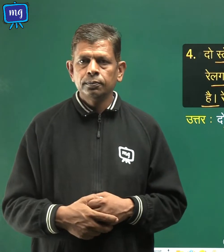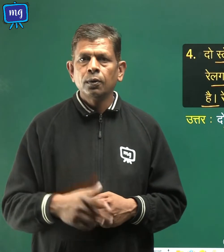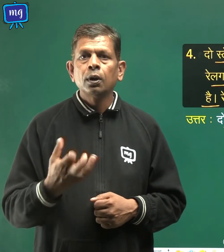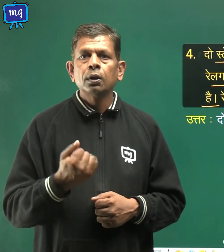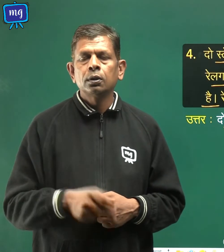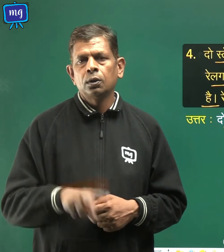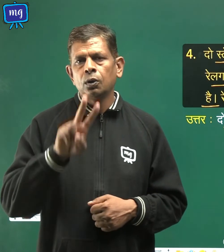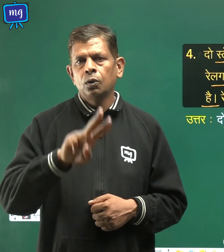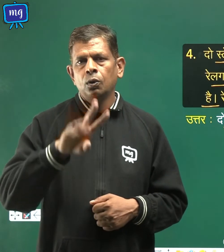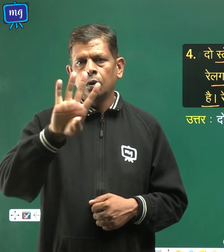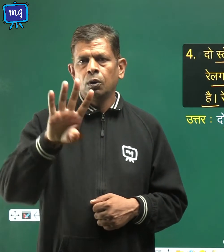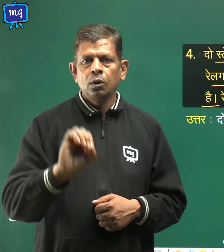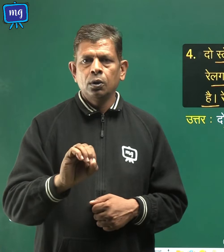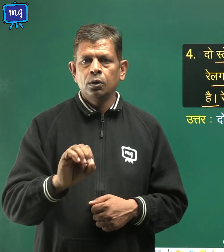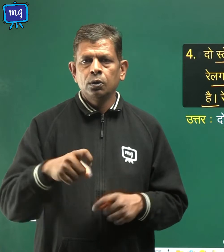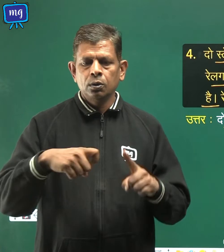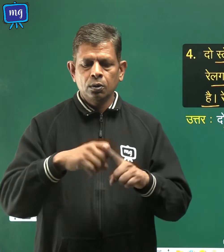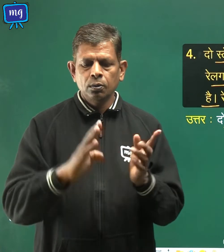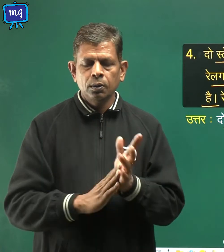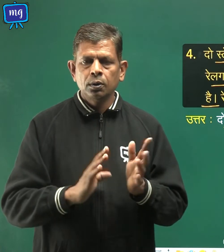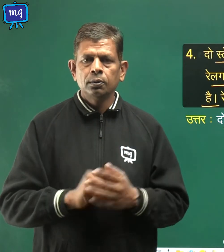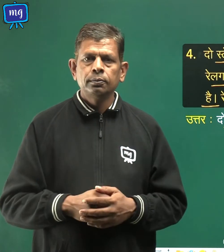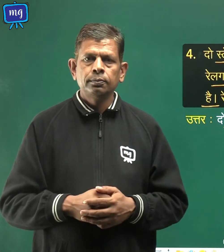कितनी है? 240 किलोमीटर।